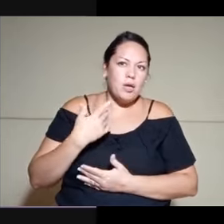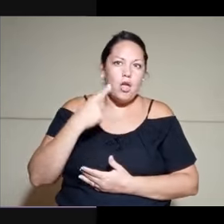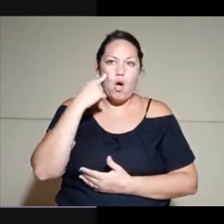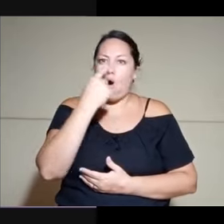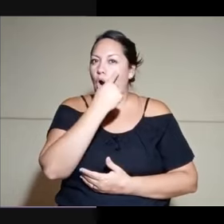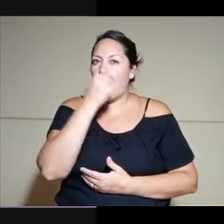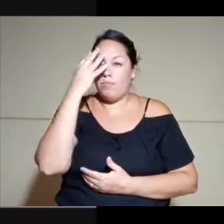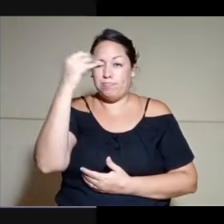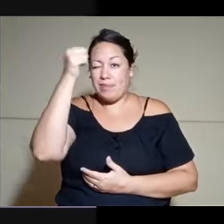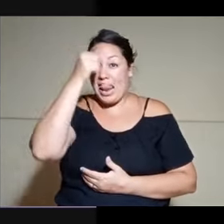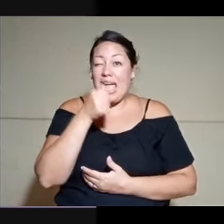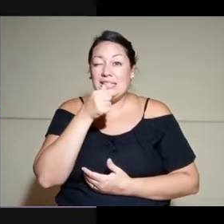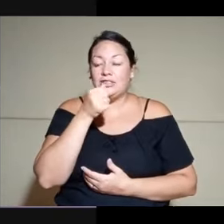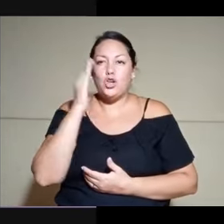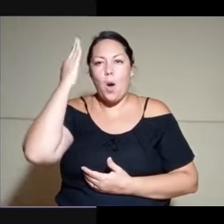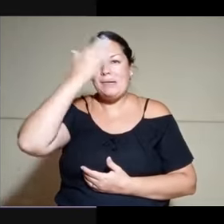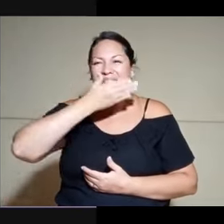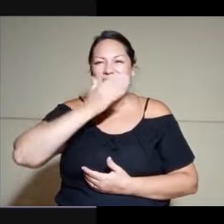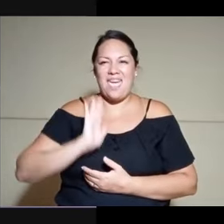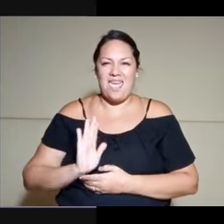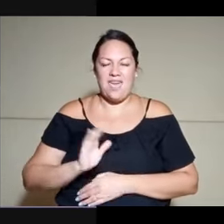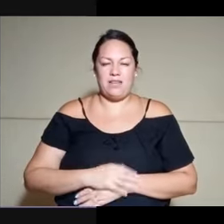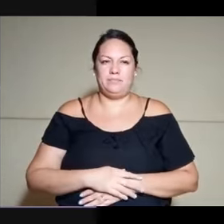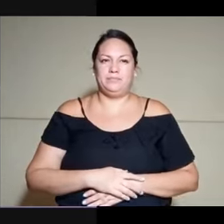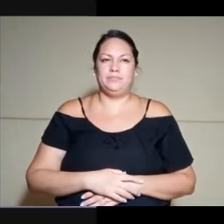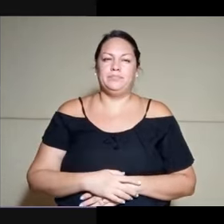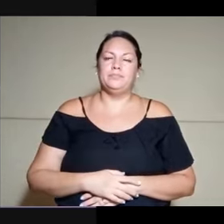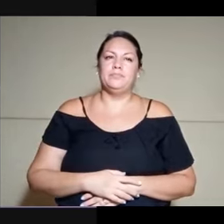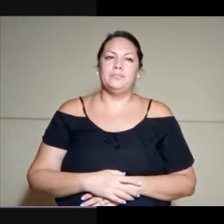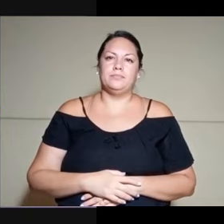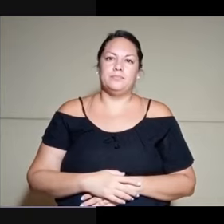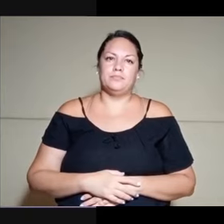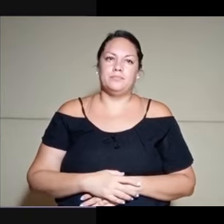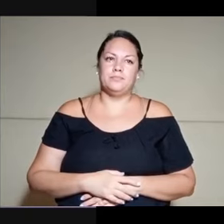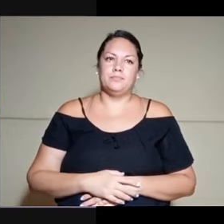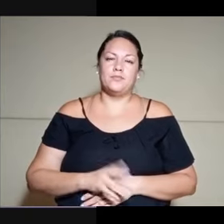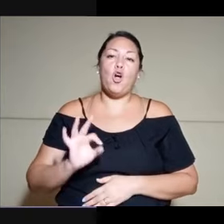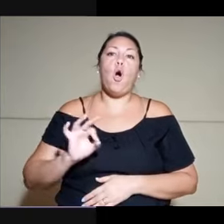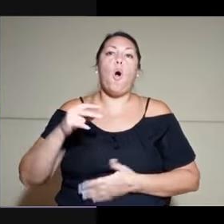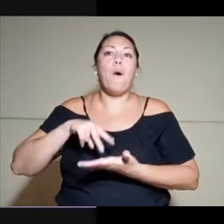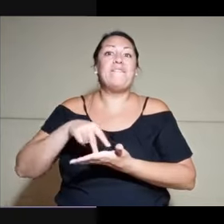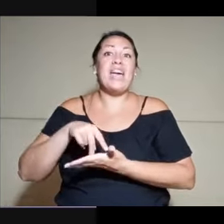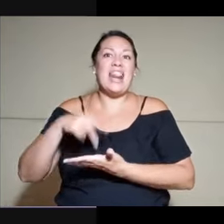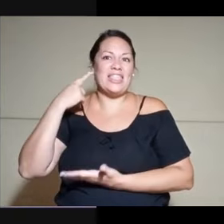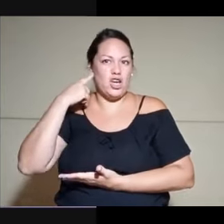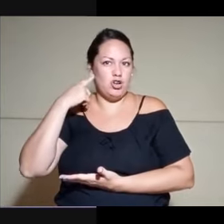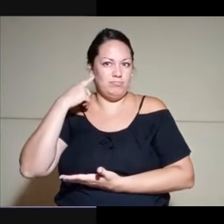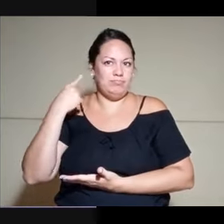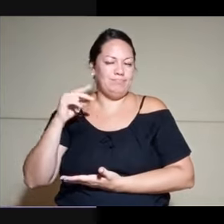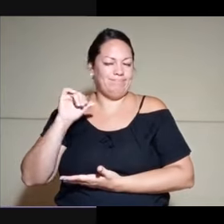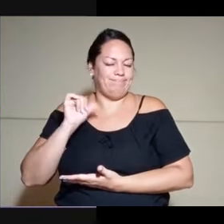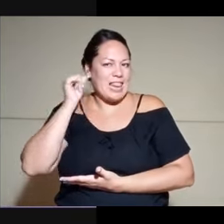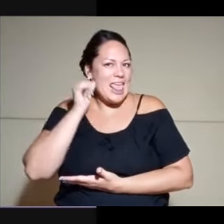una lesión del nervio auditivo puede producir sordera. Una lesión, una inflamación del nervio vestíbulo